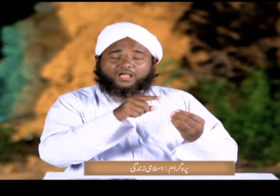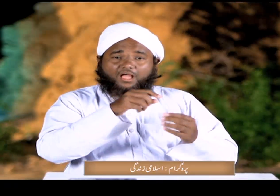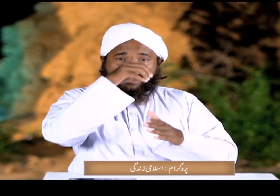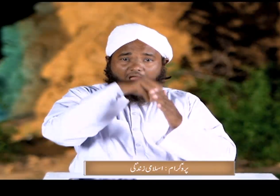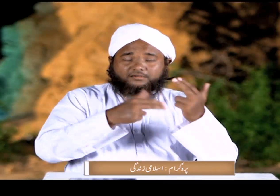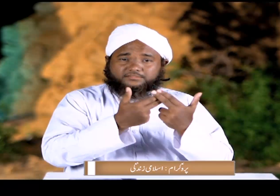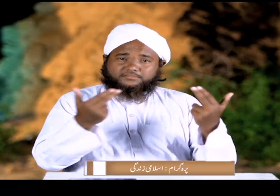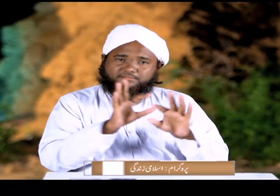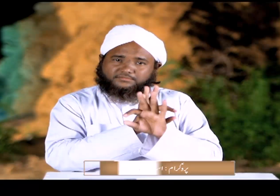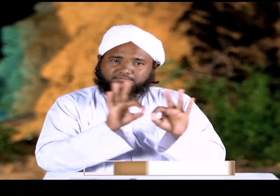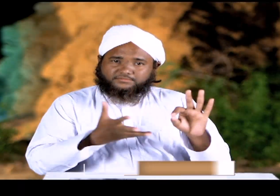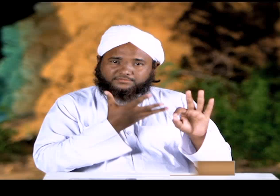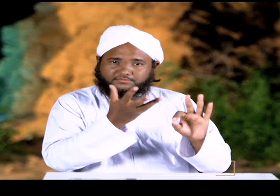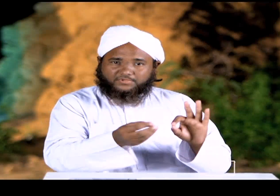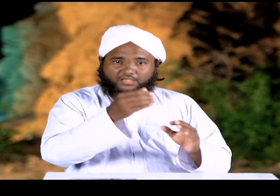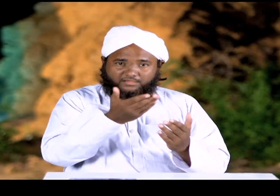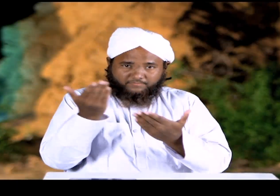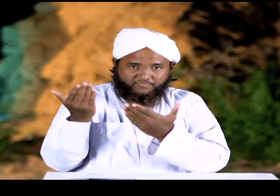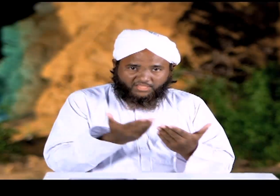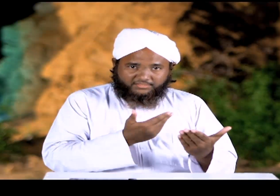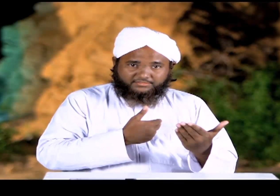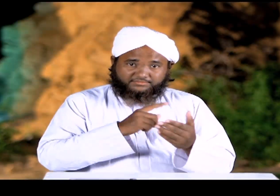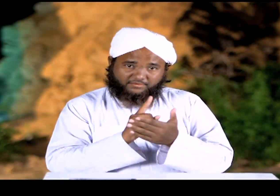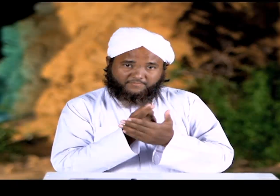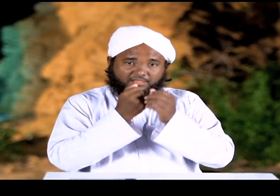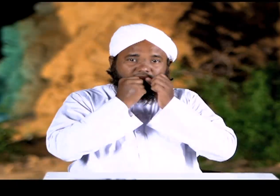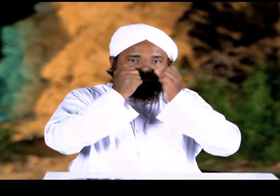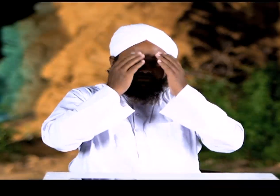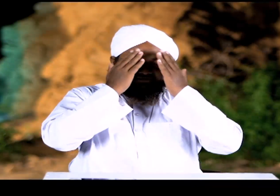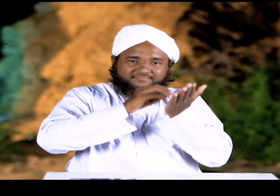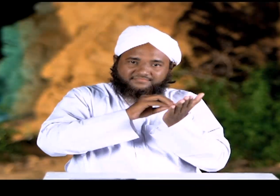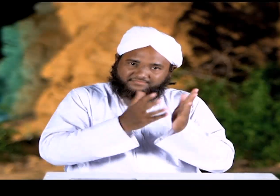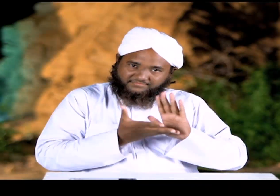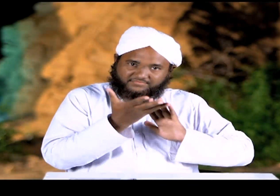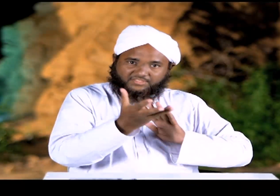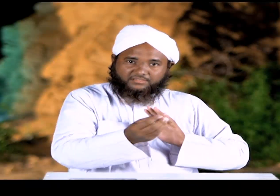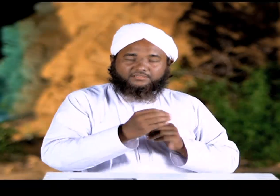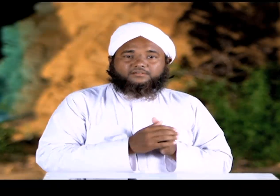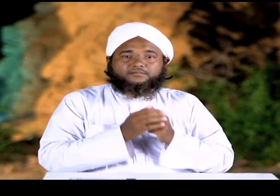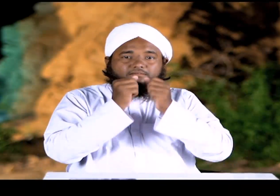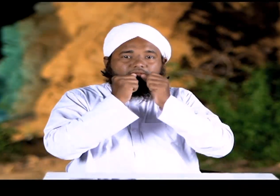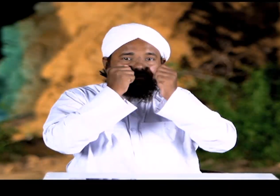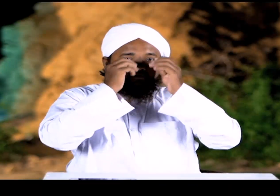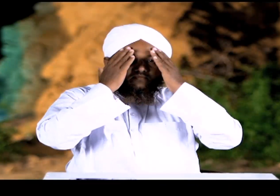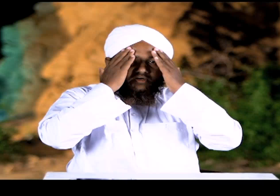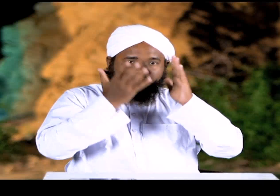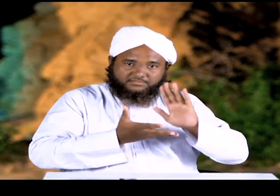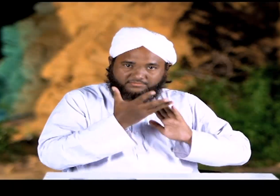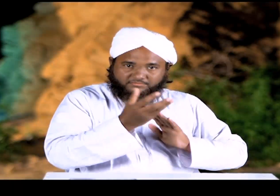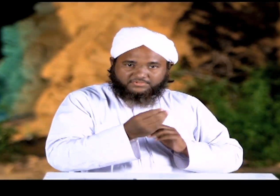اس پروگرام میں شریک رہیے۔ آئیے سب سے پہلے درود پاک پڑھنے کی فضیلت سنتے ہیں۔ درود پاک کی فضیلت: